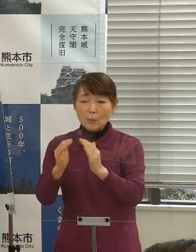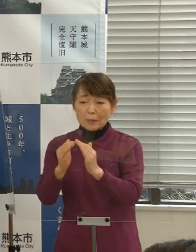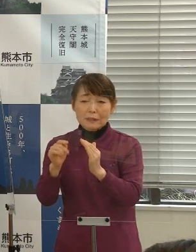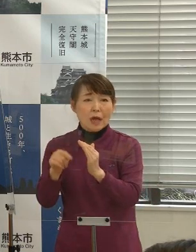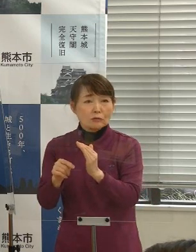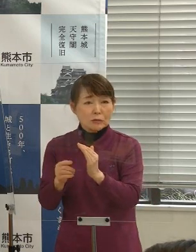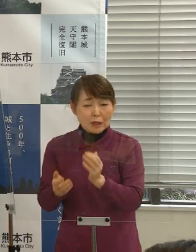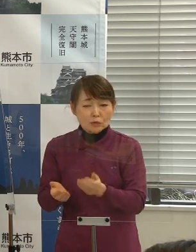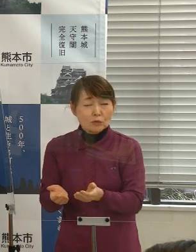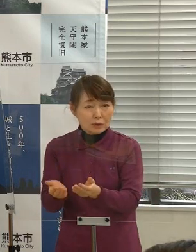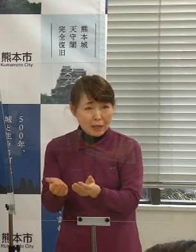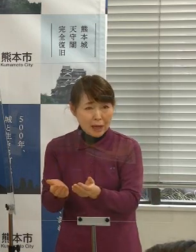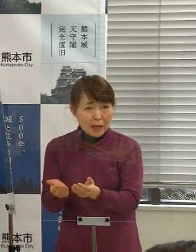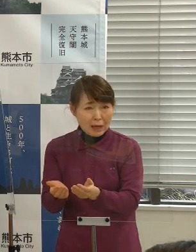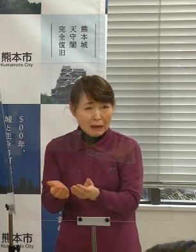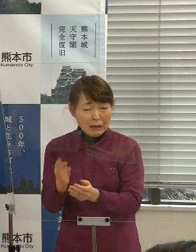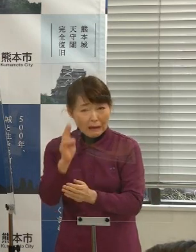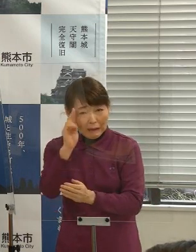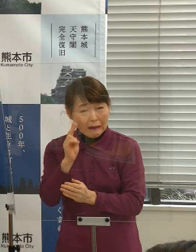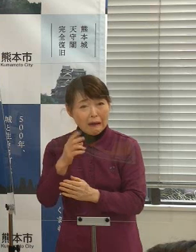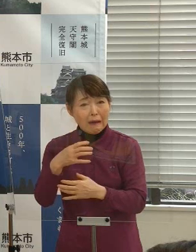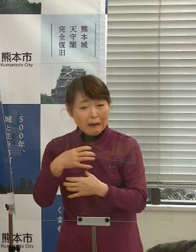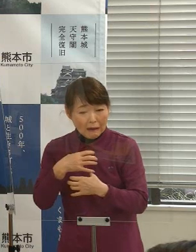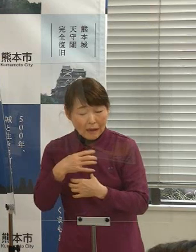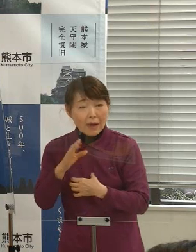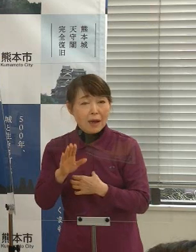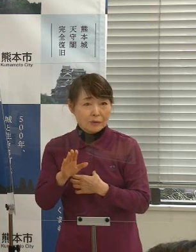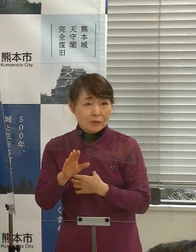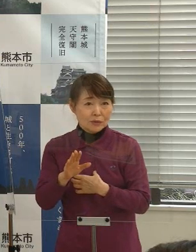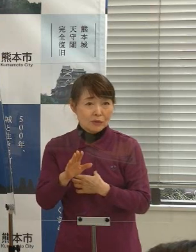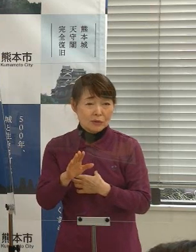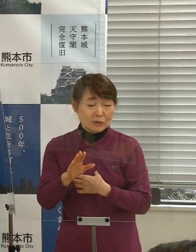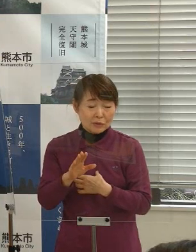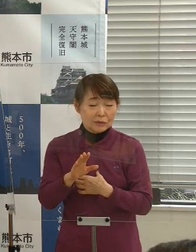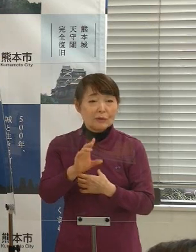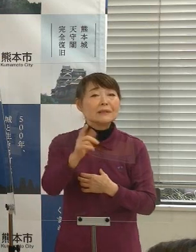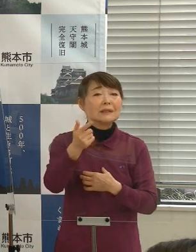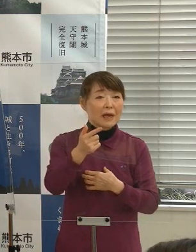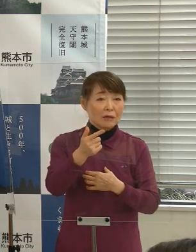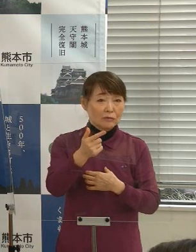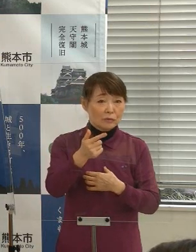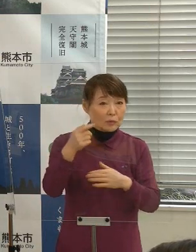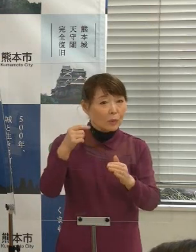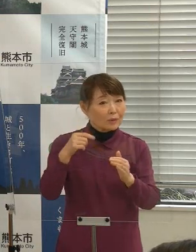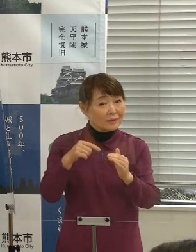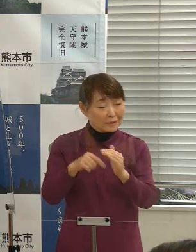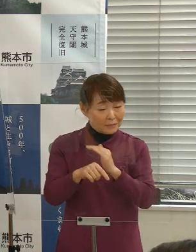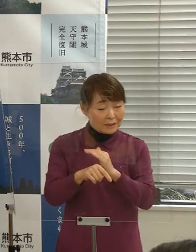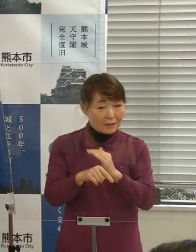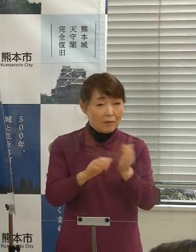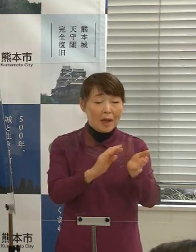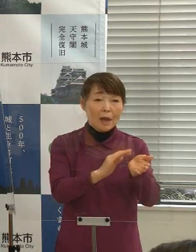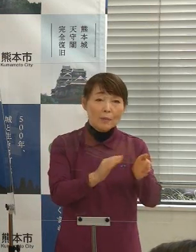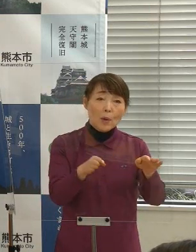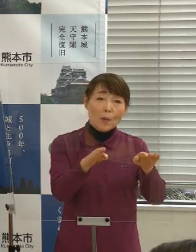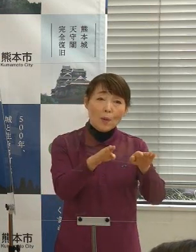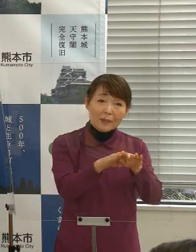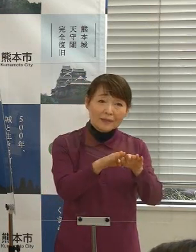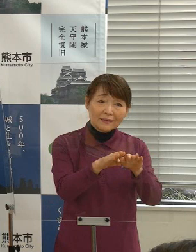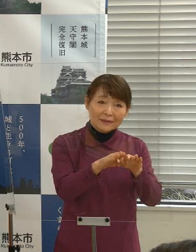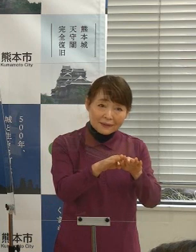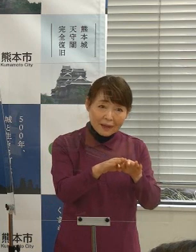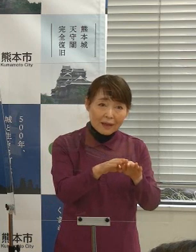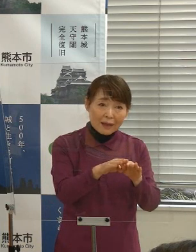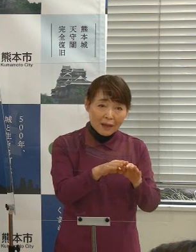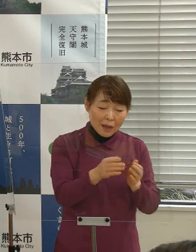そのリスクのある出産ということではないわけですから、まあ、そういう意味では 安心した